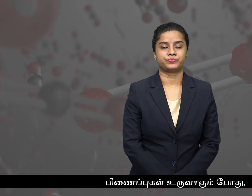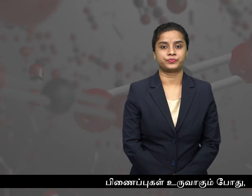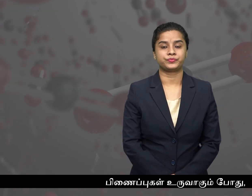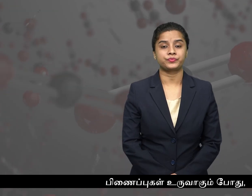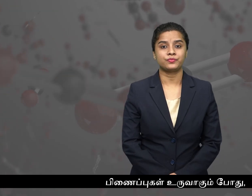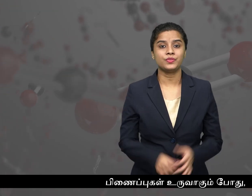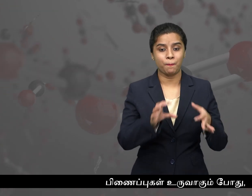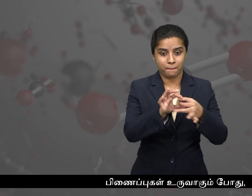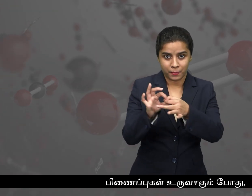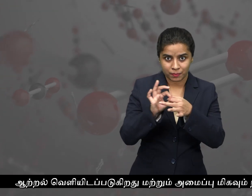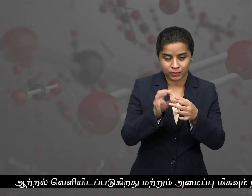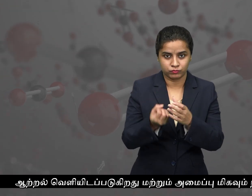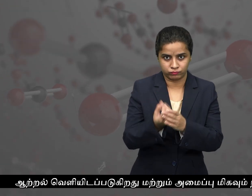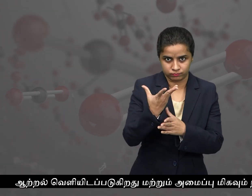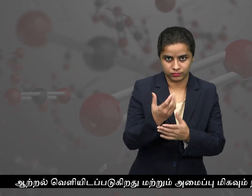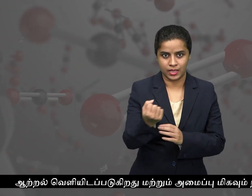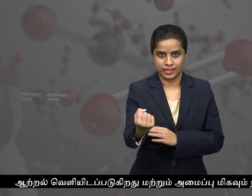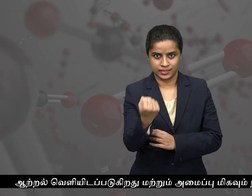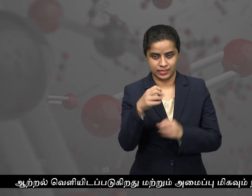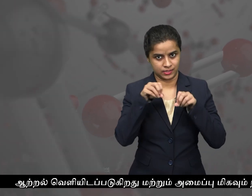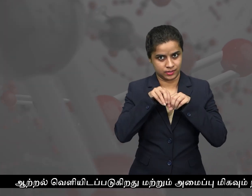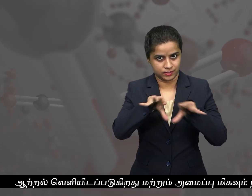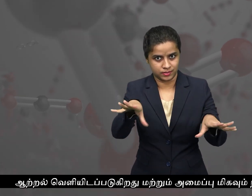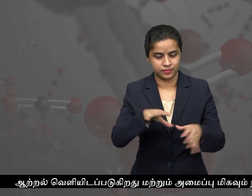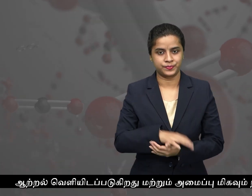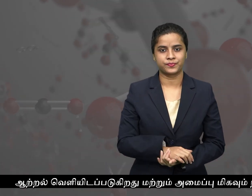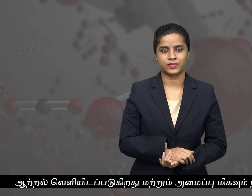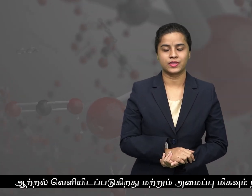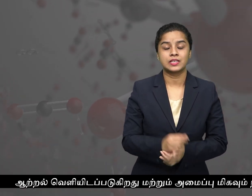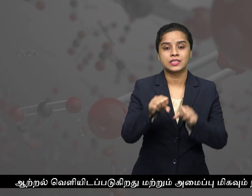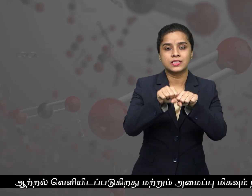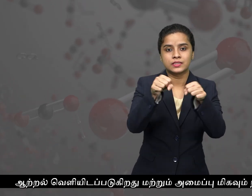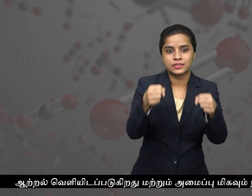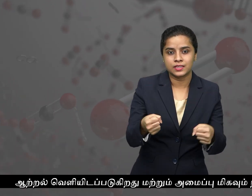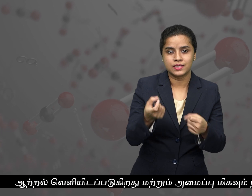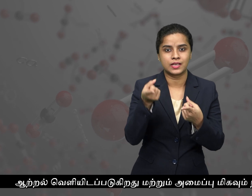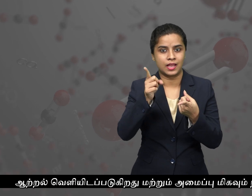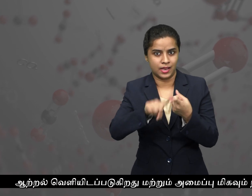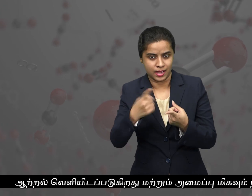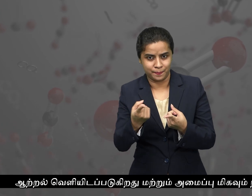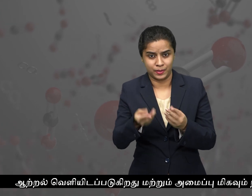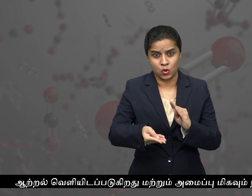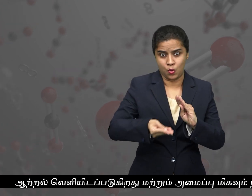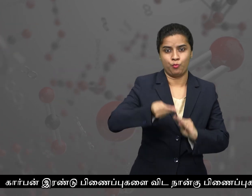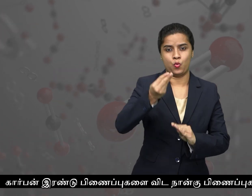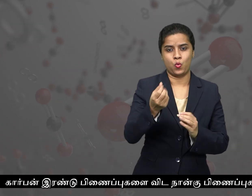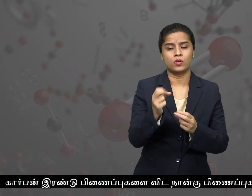பிணைப்புகள் உருவாகும் போது ஆற்றல் வெளியிடப்படுகிறது மற்றும் அமைப்பு மிகவும் நிலையானதாகிறது. கார்பன்